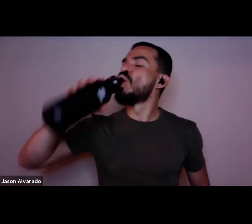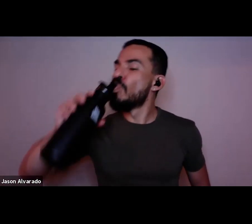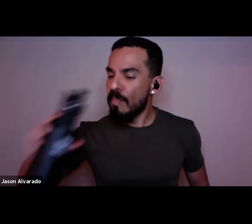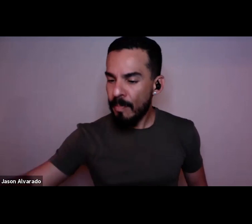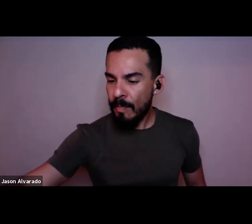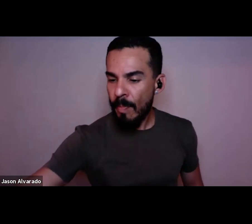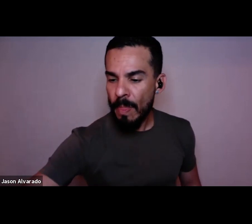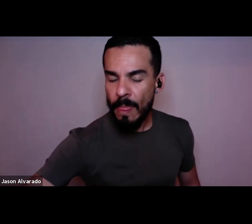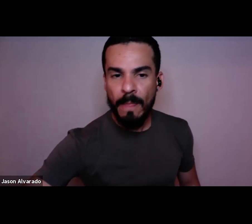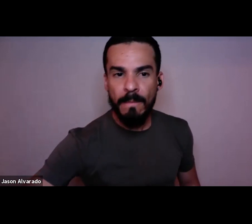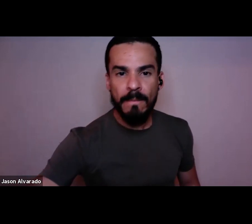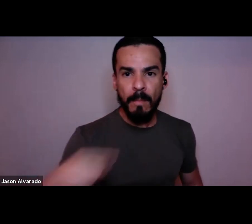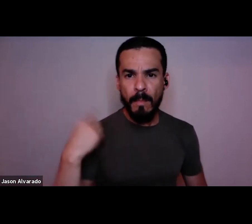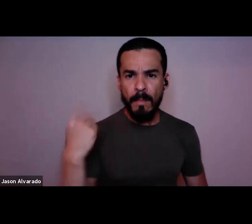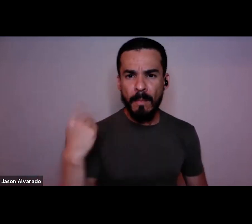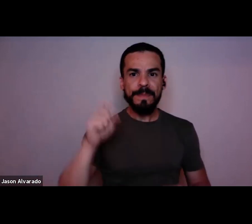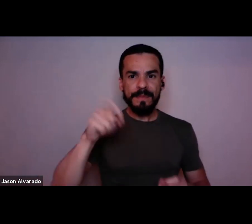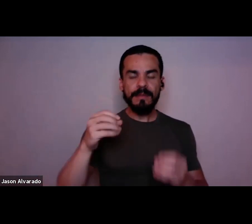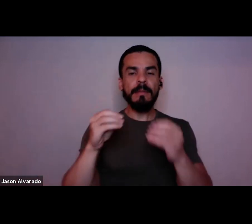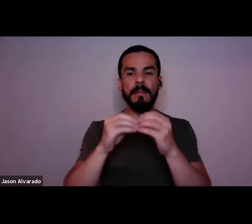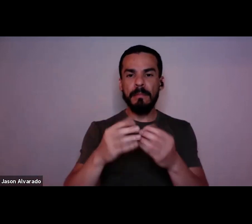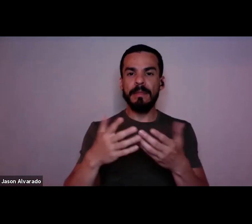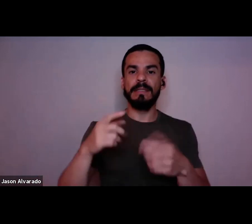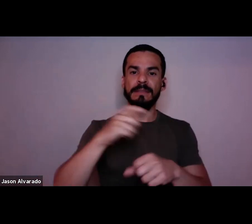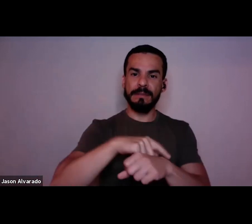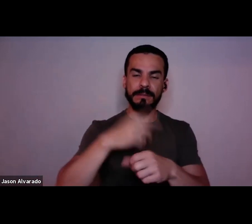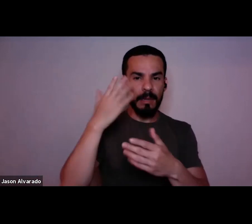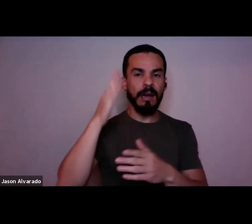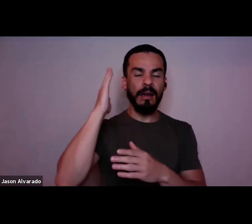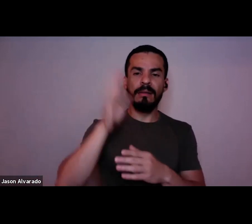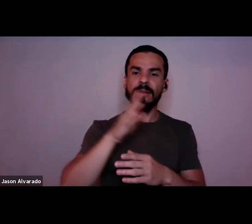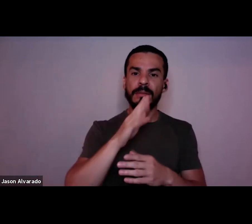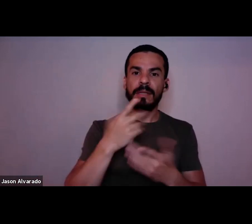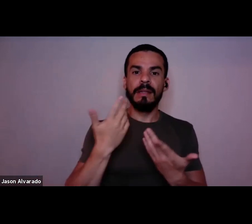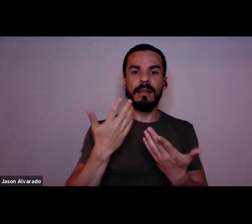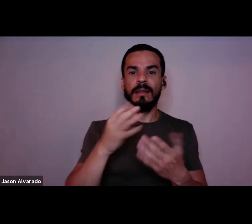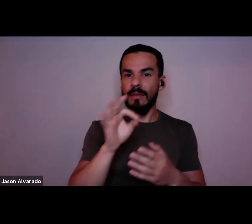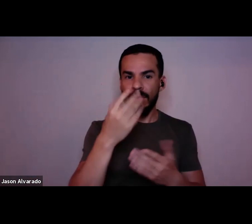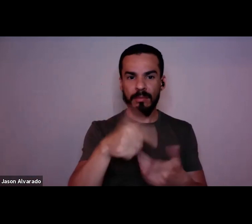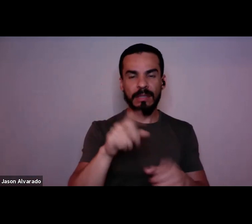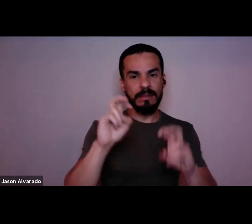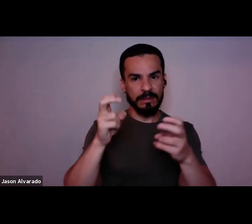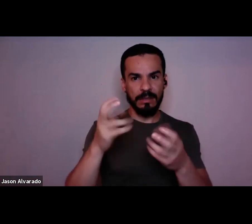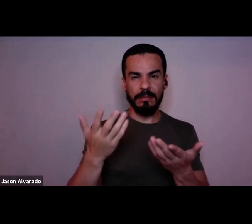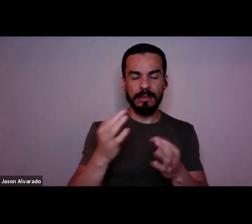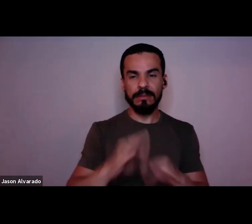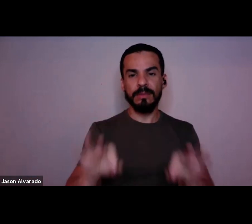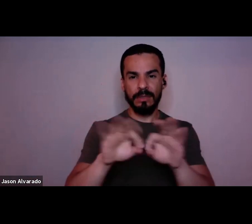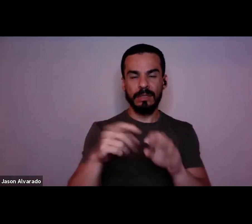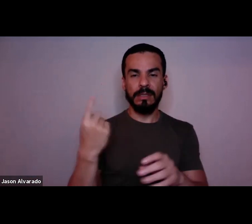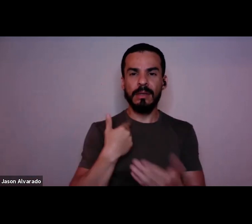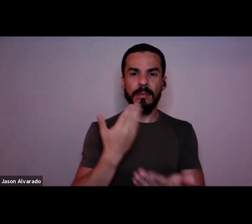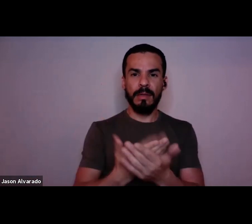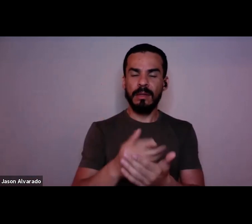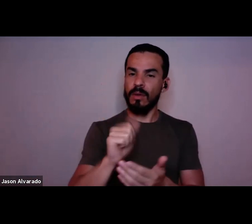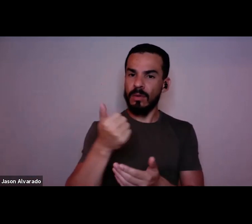siempre será necesarios más espacios para conversar de manera distendida y relajada sobre estos temas quisiera plantearte